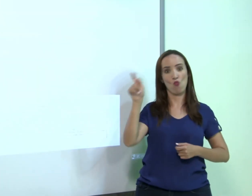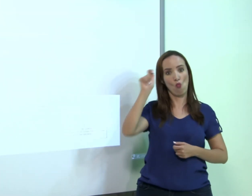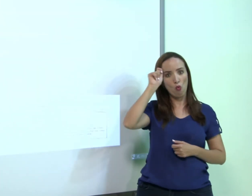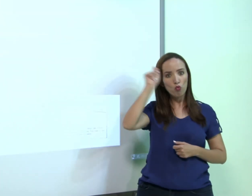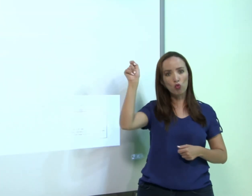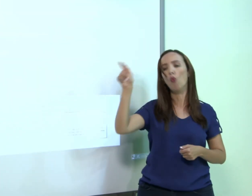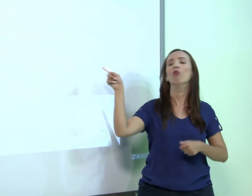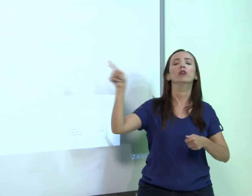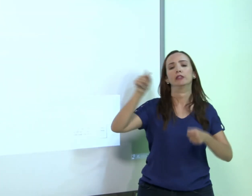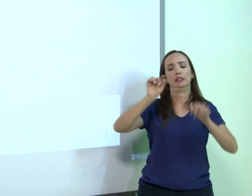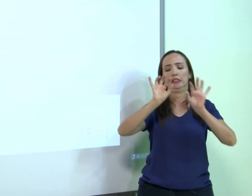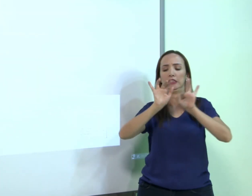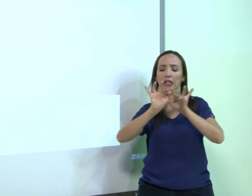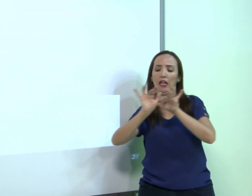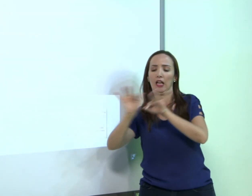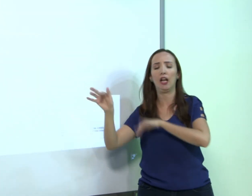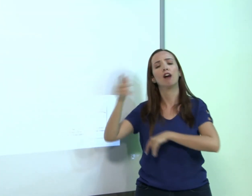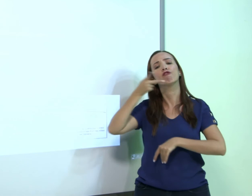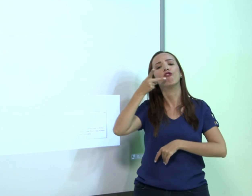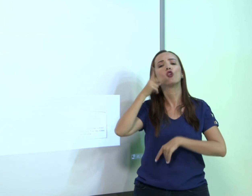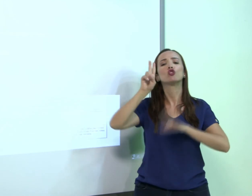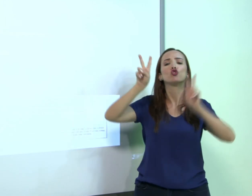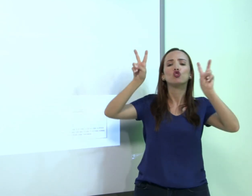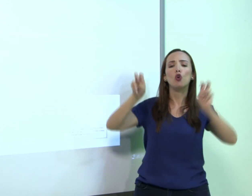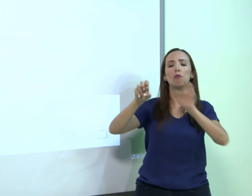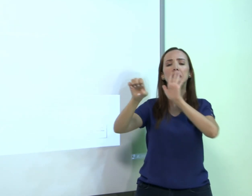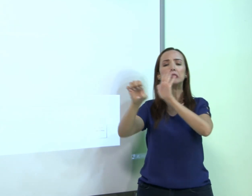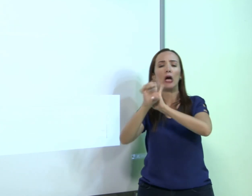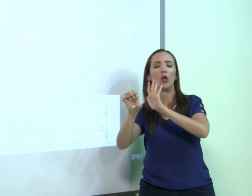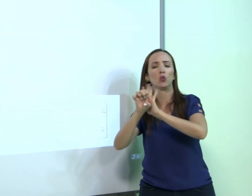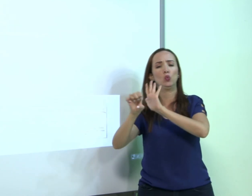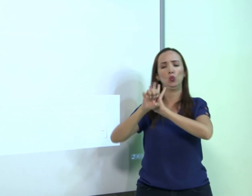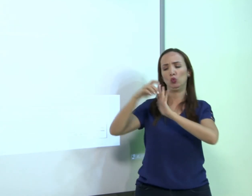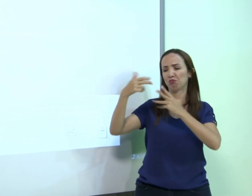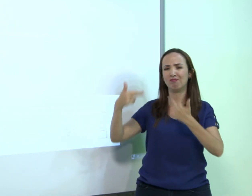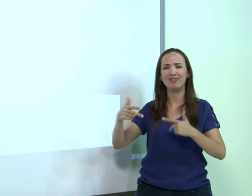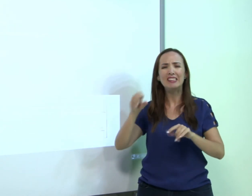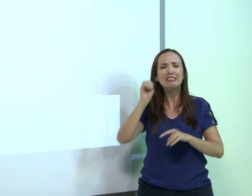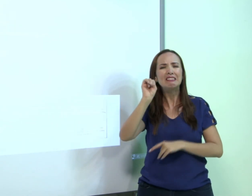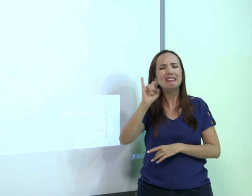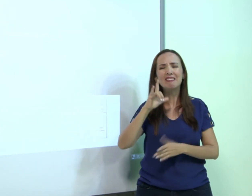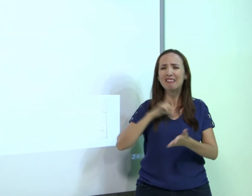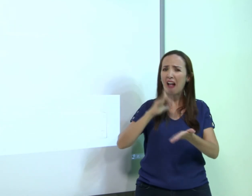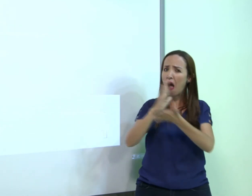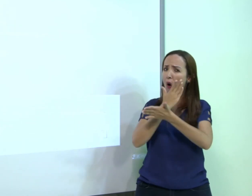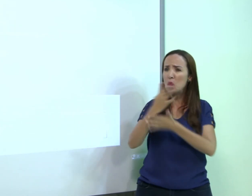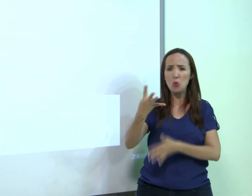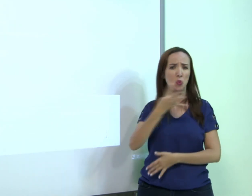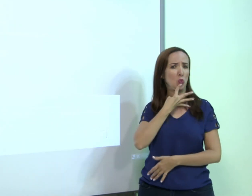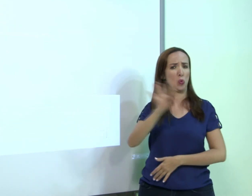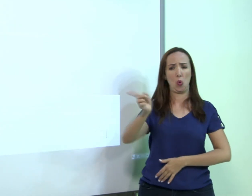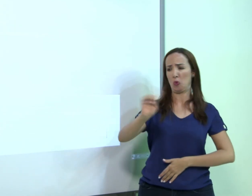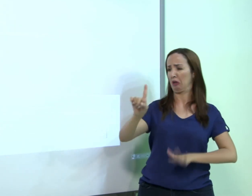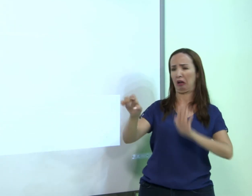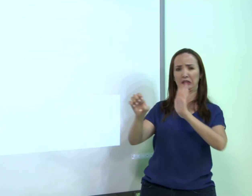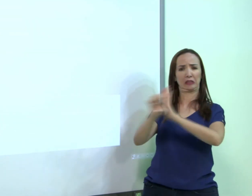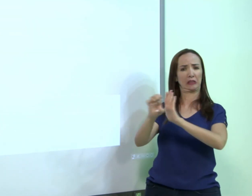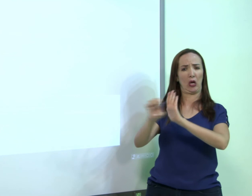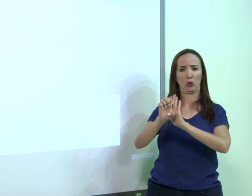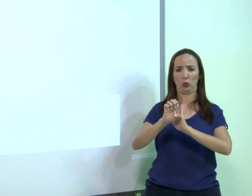viram ali? O autor colocou no seu texto o estatuto. É um documento que algumas pessoas